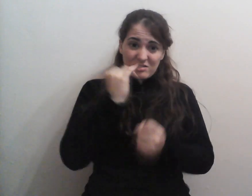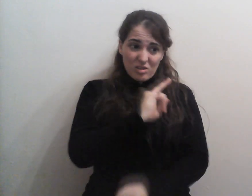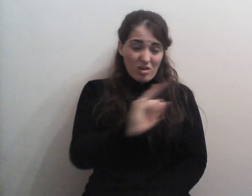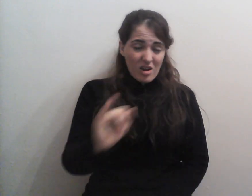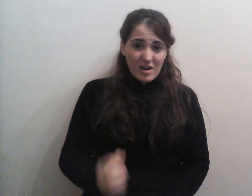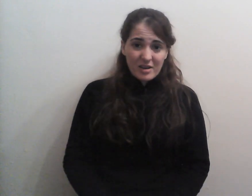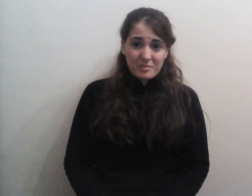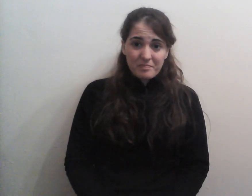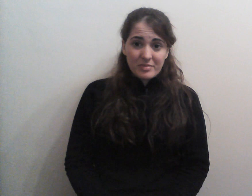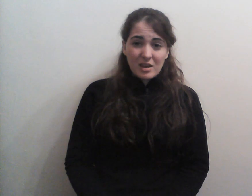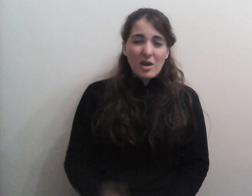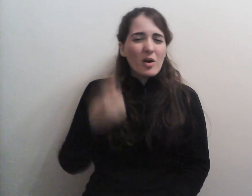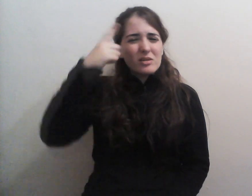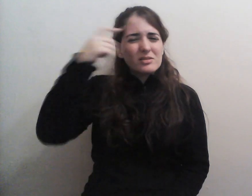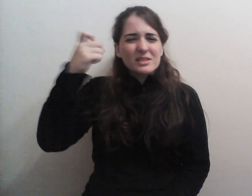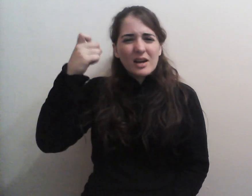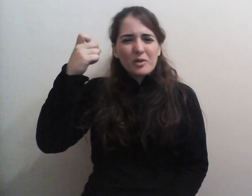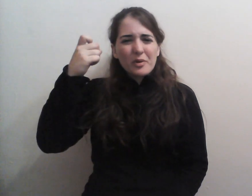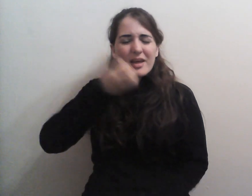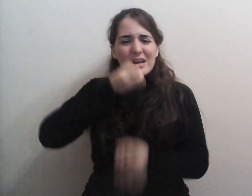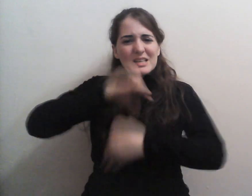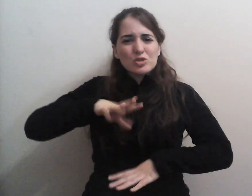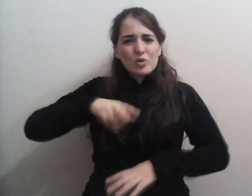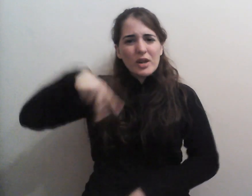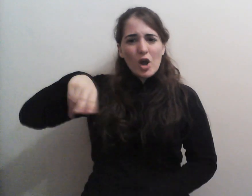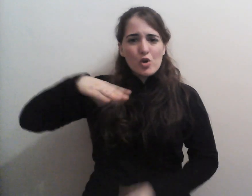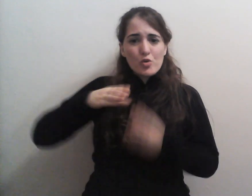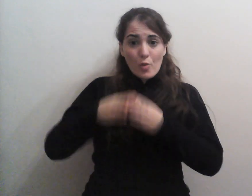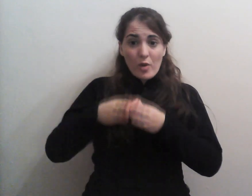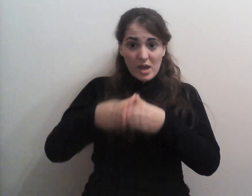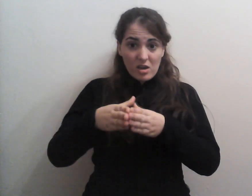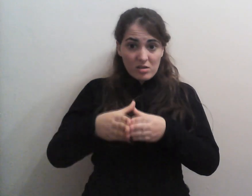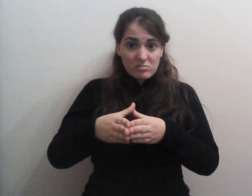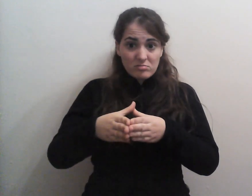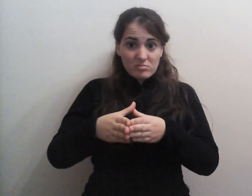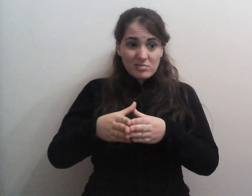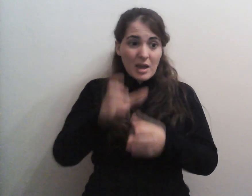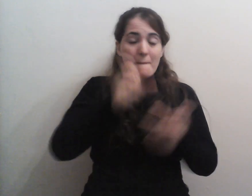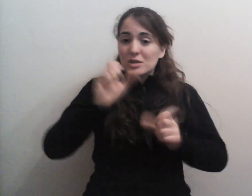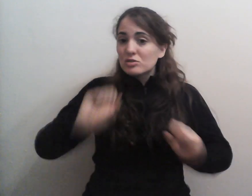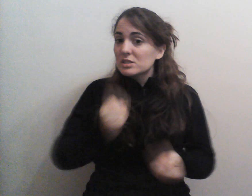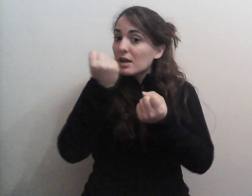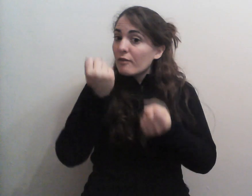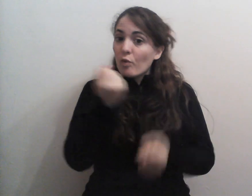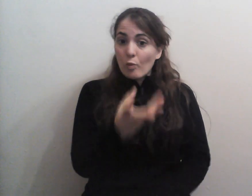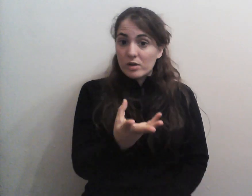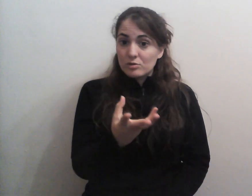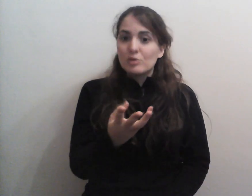días de Noé? ¿Cuántas personas fueron salvos en los días de Noé? 8, en efecto, Noé, su esposa, sus 3 hijos y luego sus 3